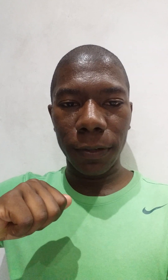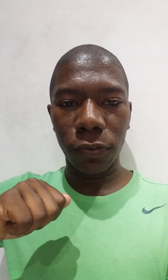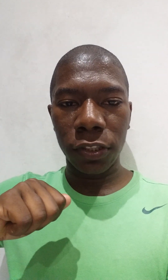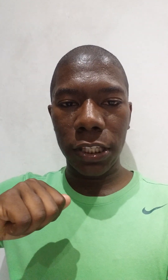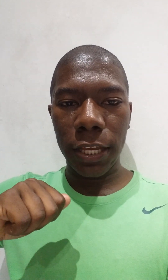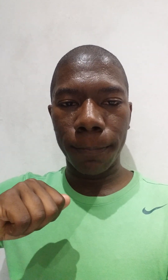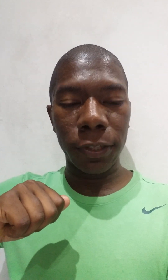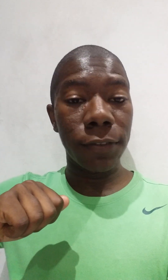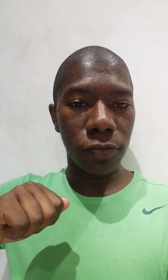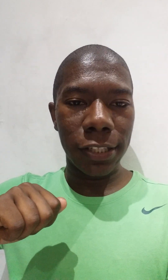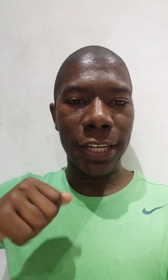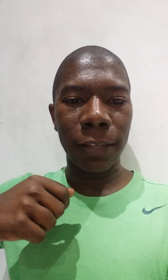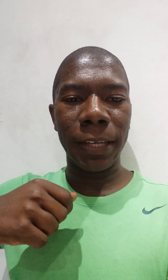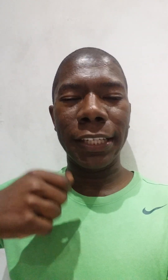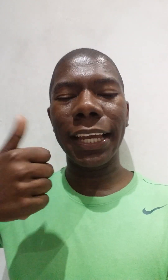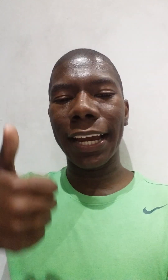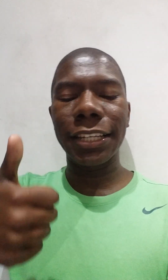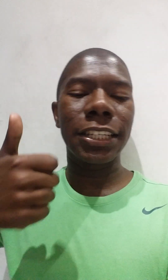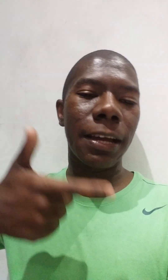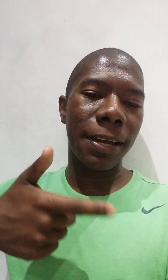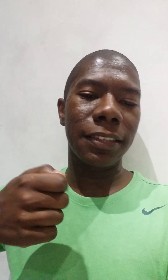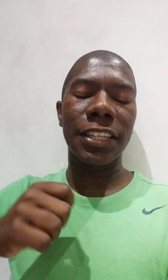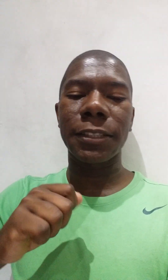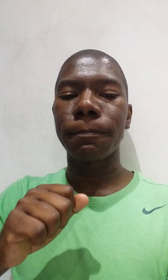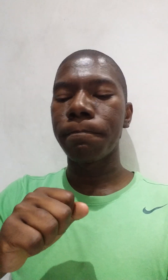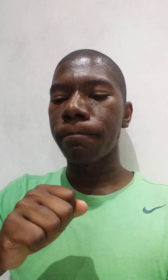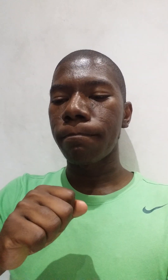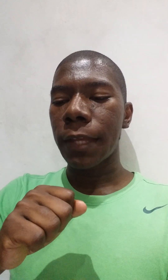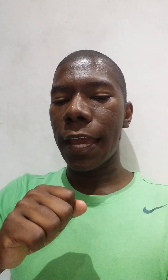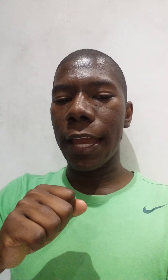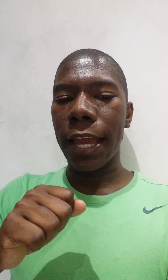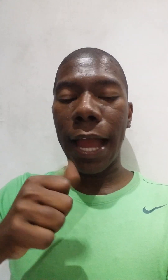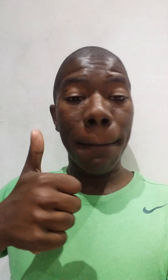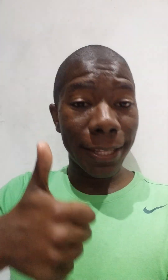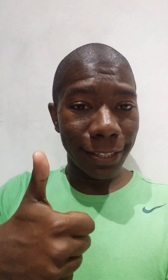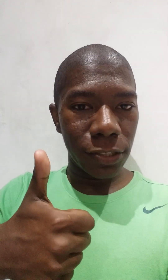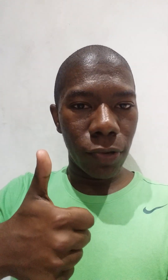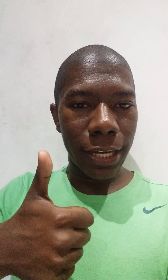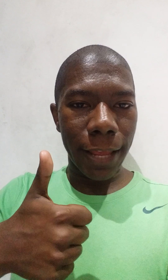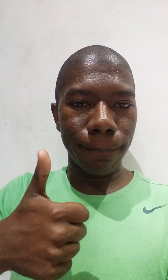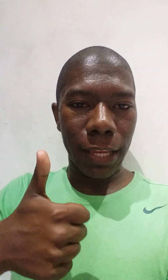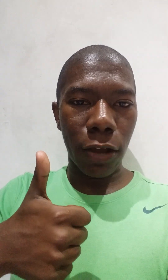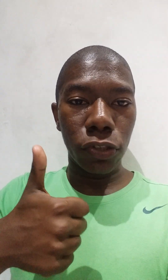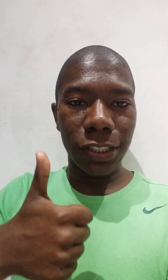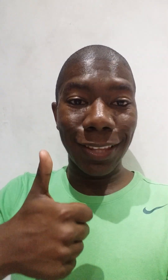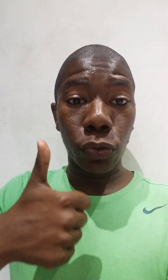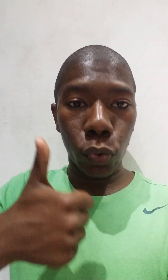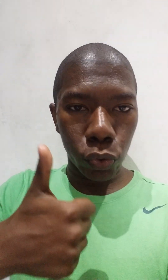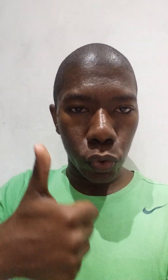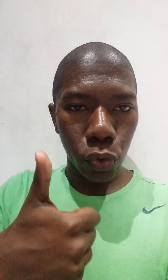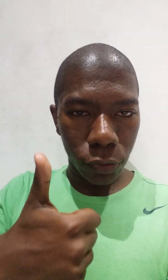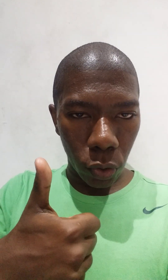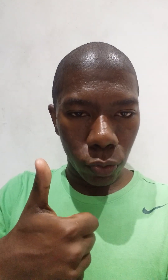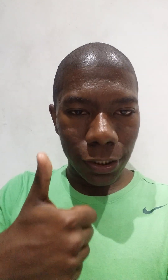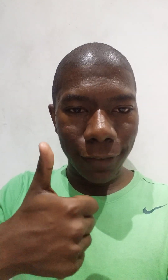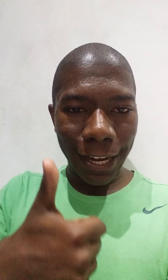para você poder visualizar também que que é cartilha e a matriz e a Matriz do Enem é onde tem todos os conteúdos que vai